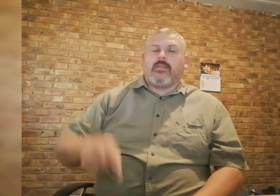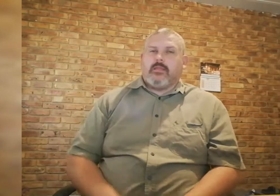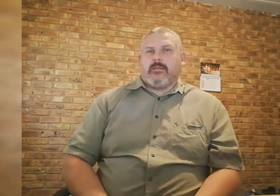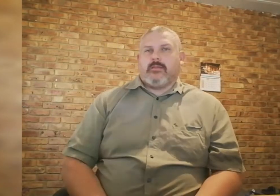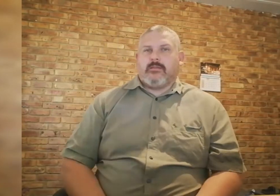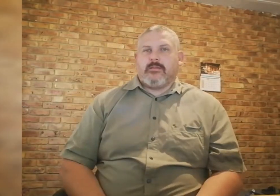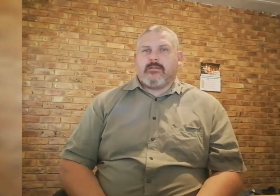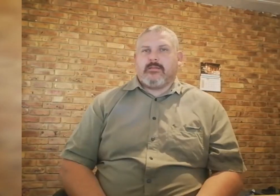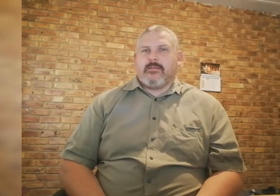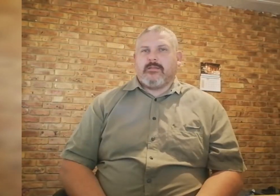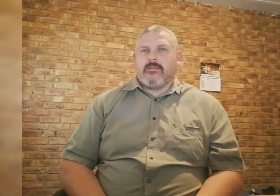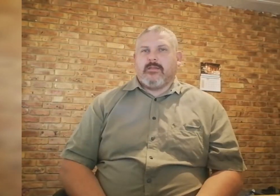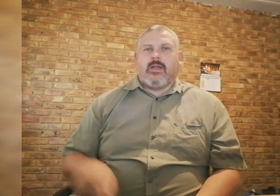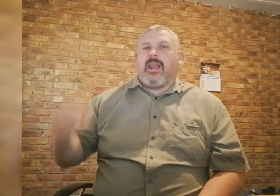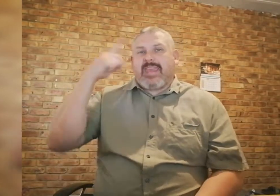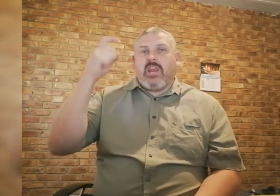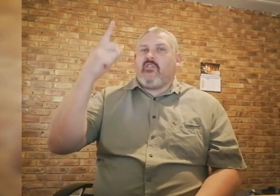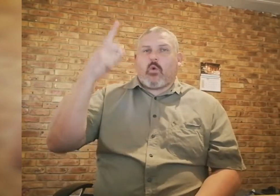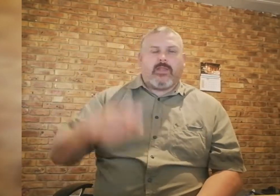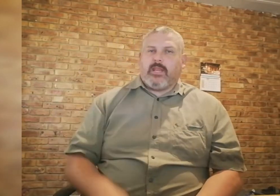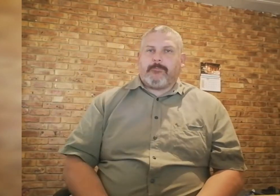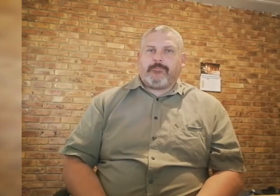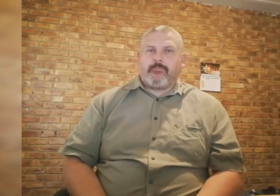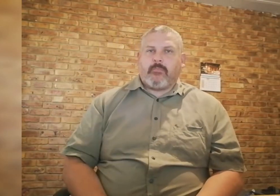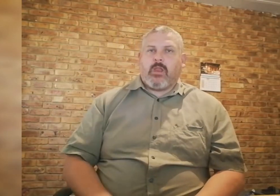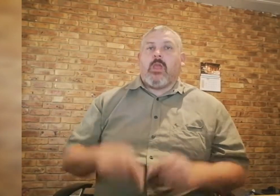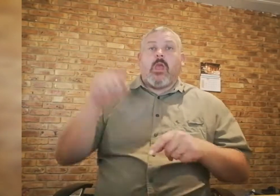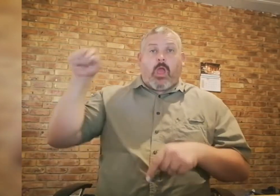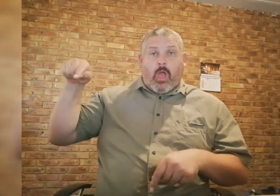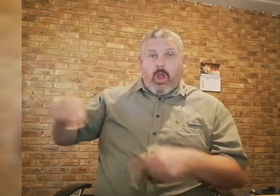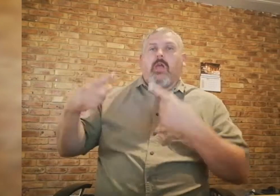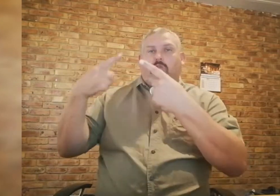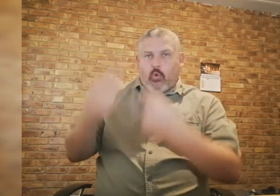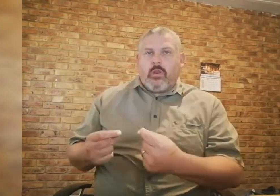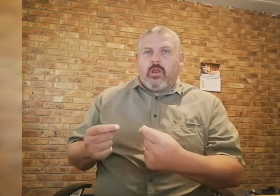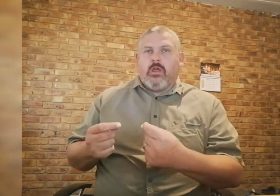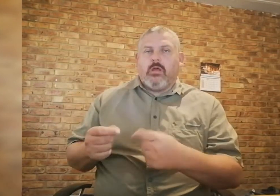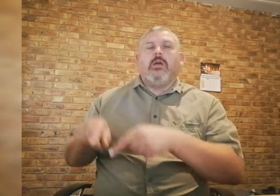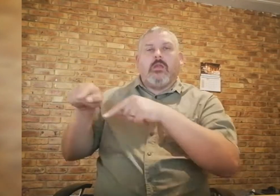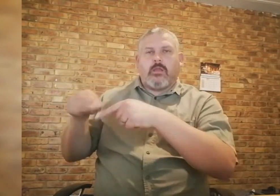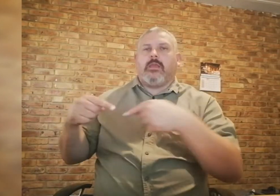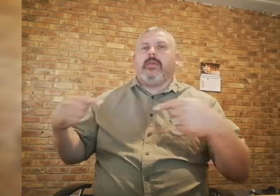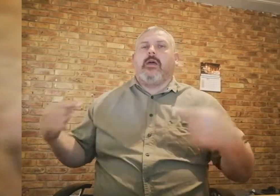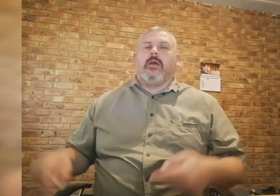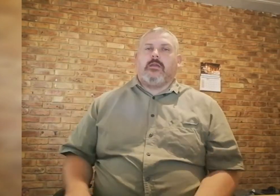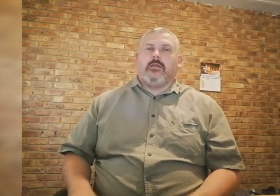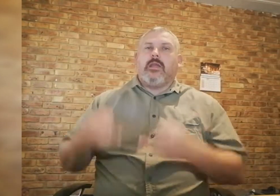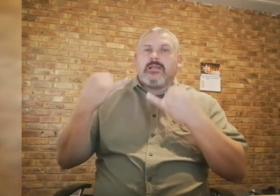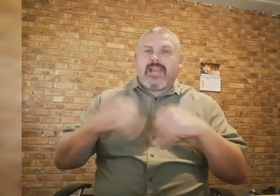nie. Hulle ken nie te God nie. Hulle doen die dinge,